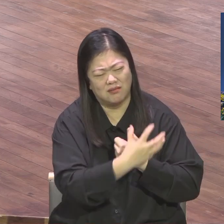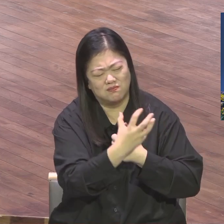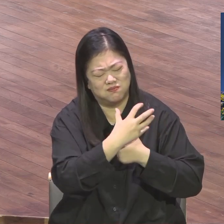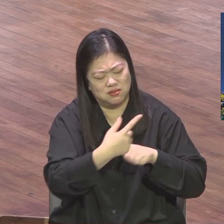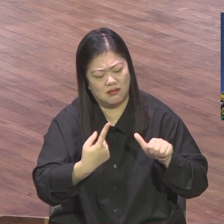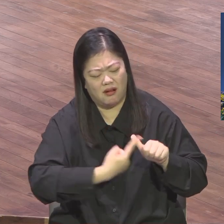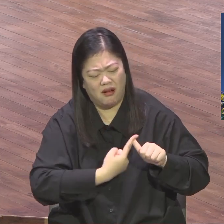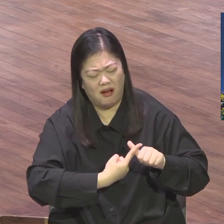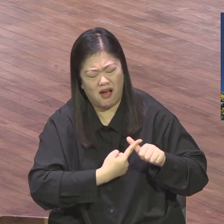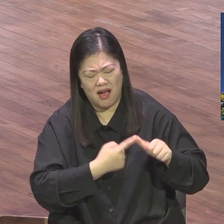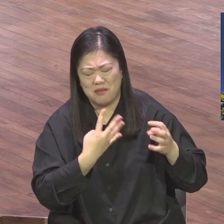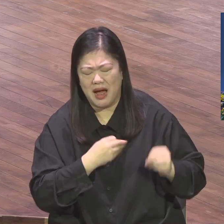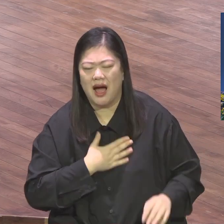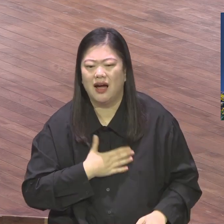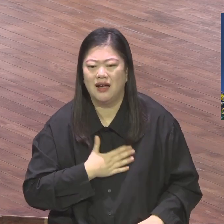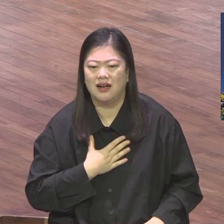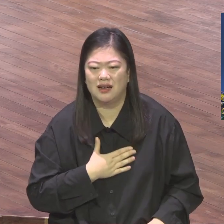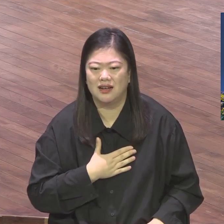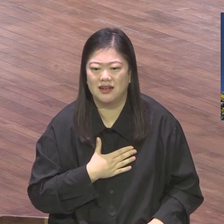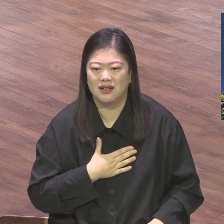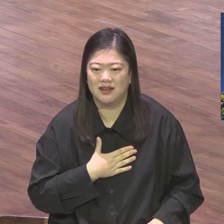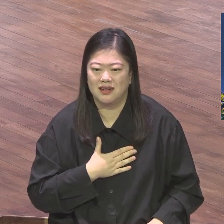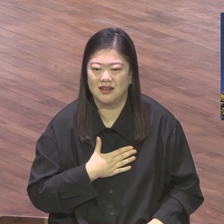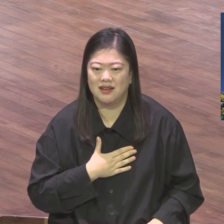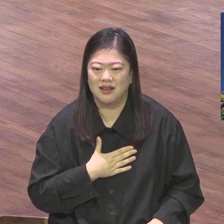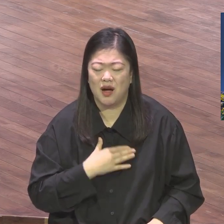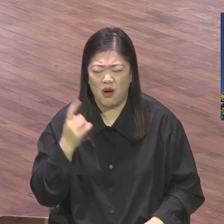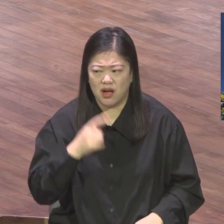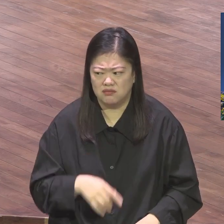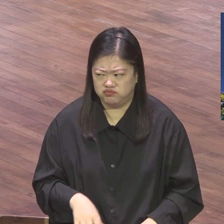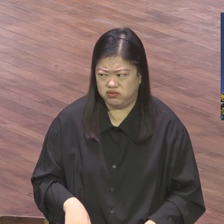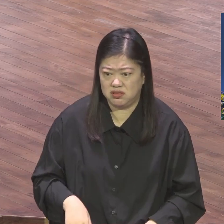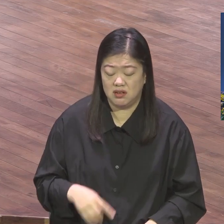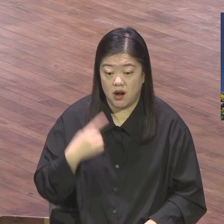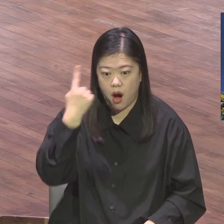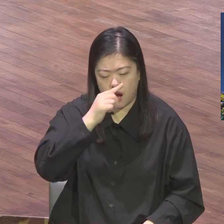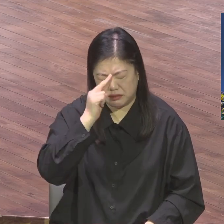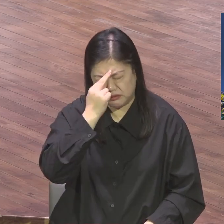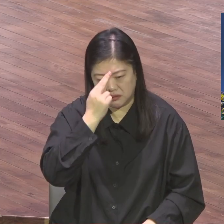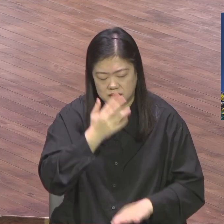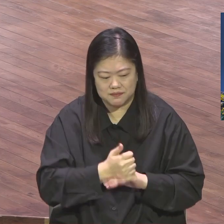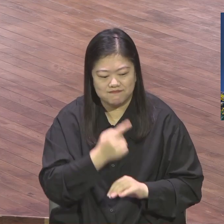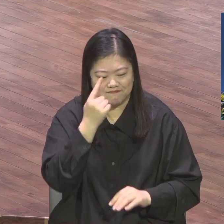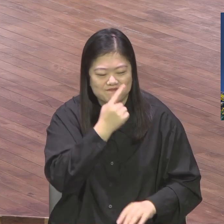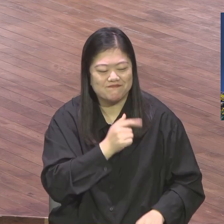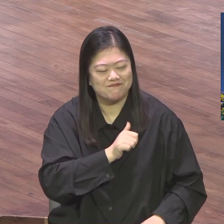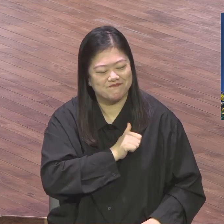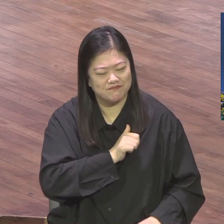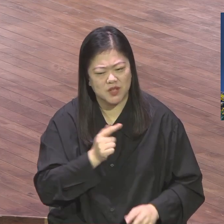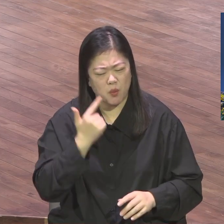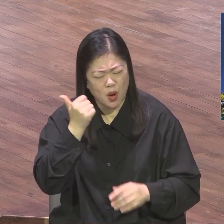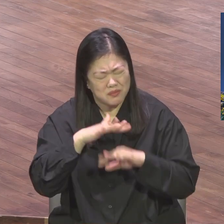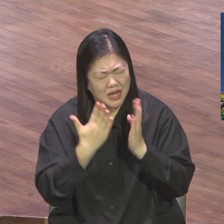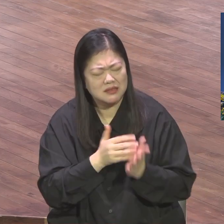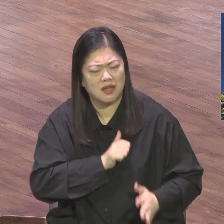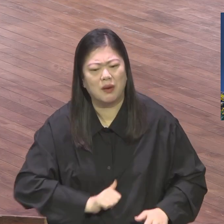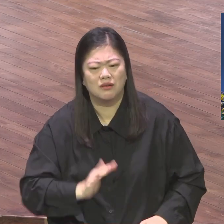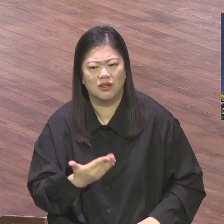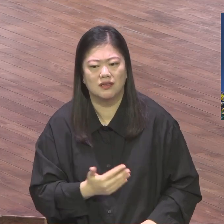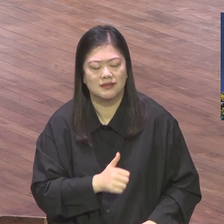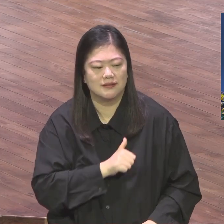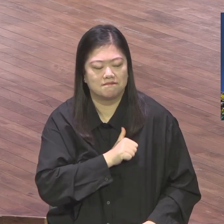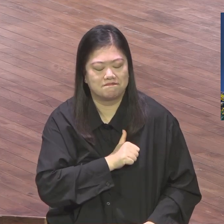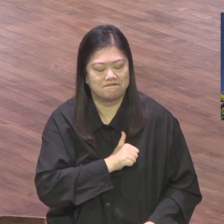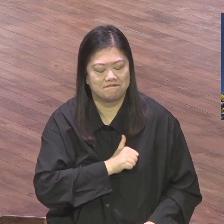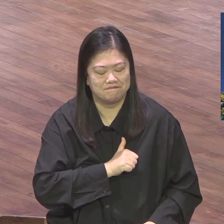교육자가 기도를 하면 들어야 되고 주의 종이 말을 하면 순종하고 이해가 안 돼도 믿고 따르면